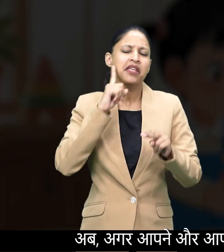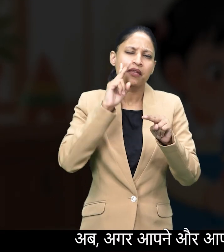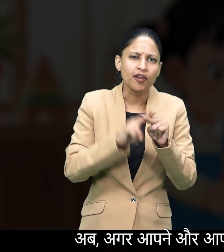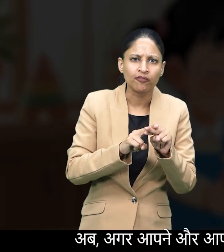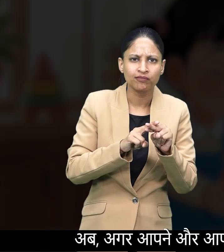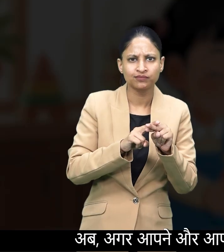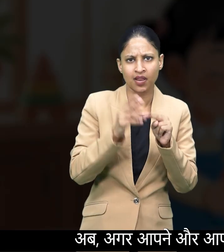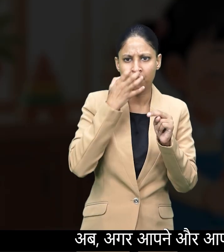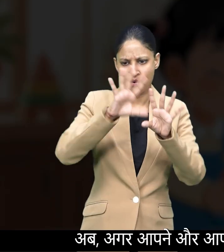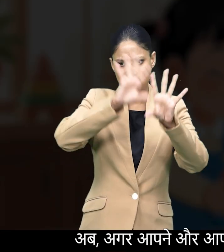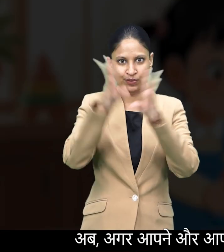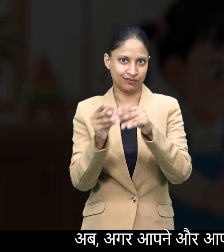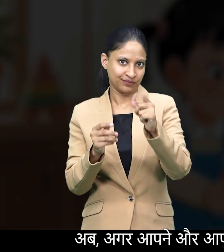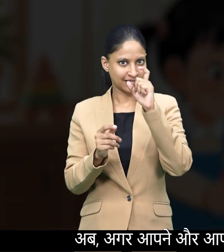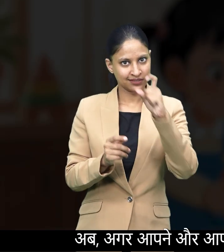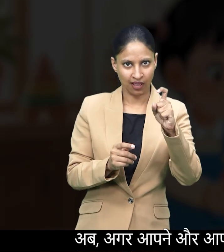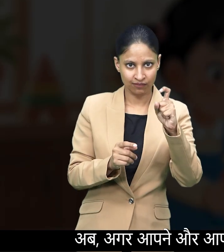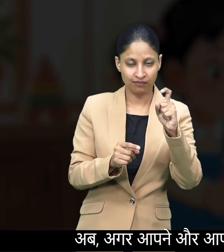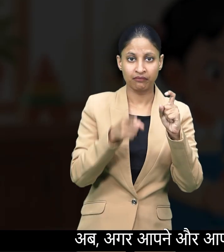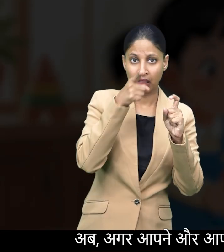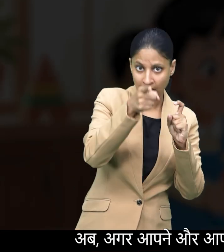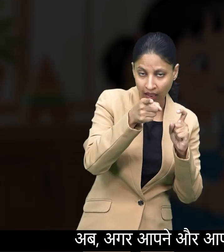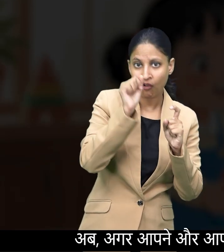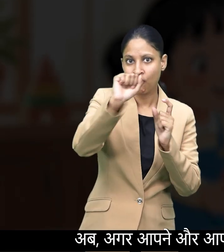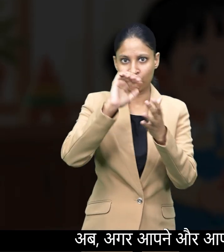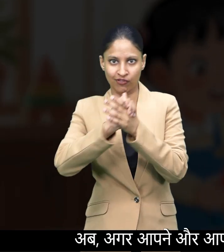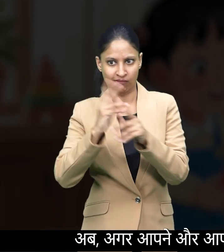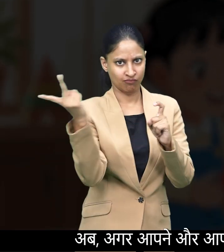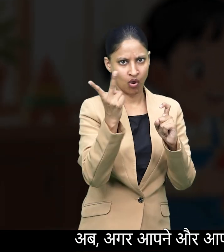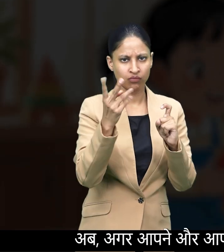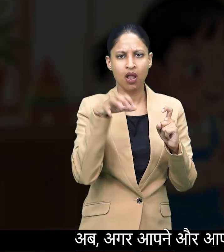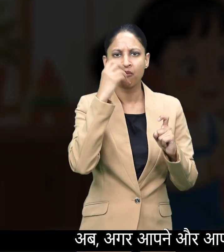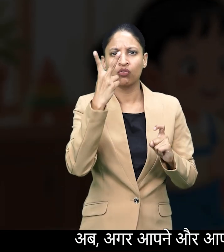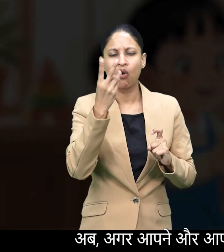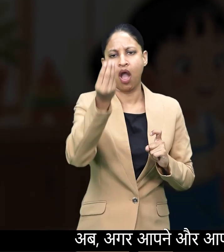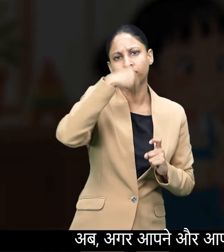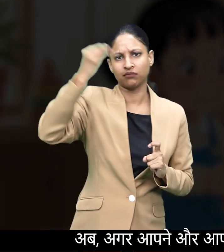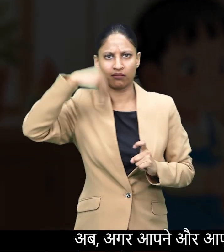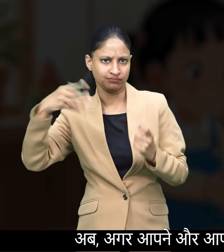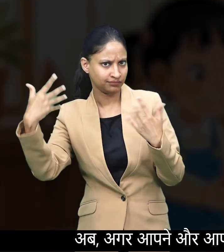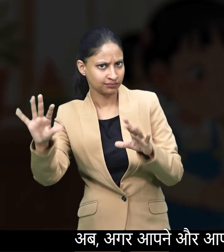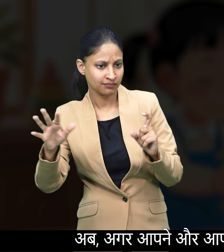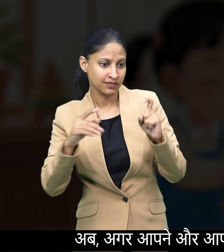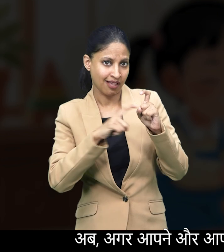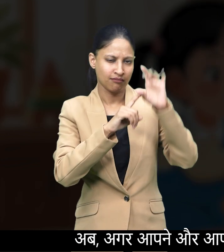अब अगर आपने और आपके दोस्त ने उन 7 में से 2 सेब खा लिए, तो कितने बचे?